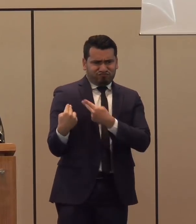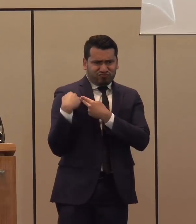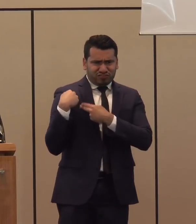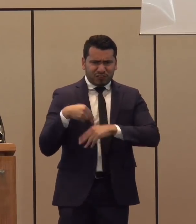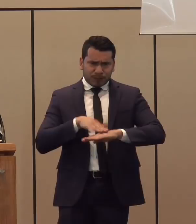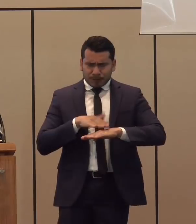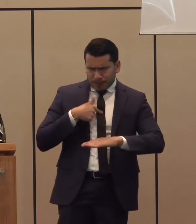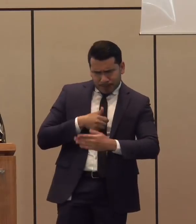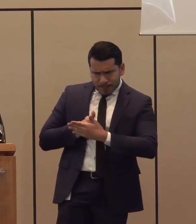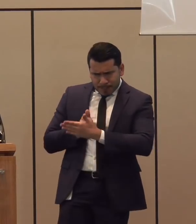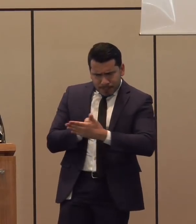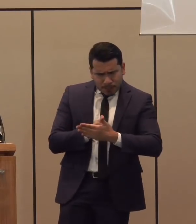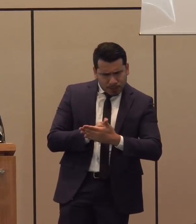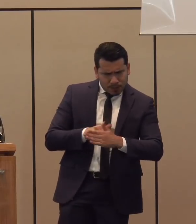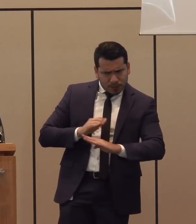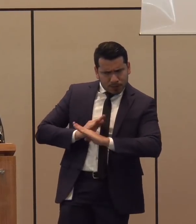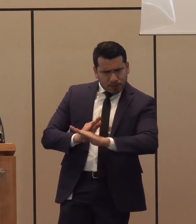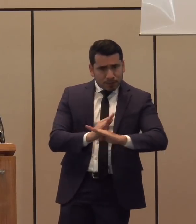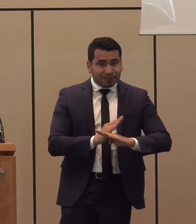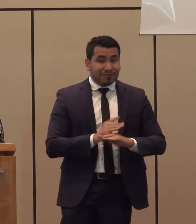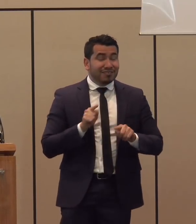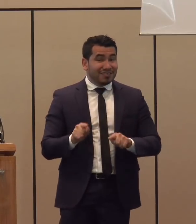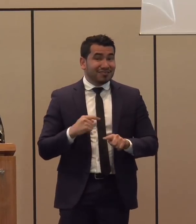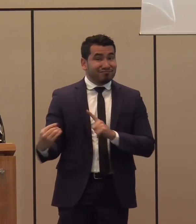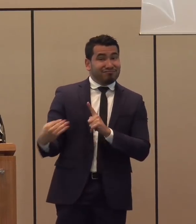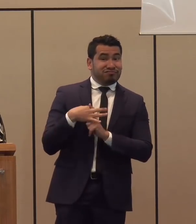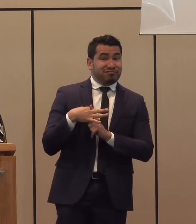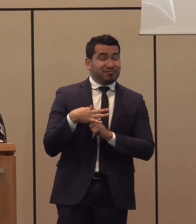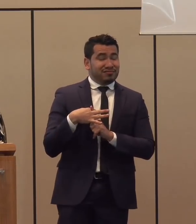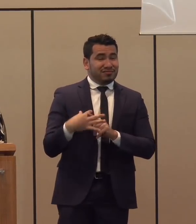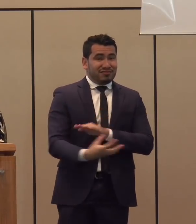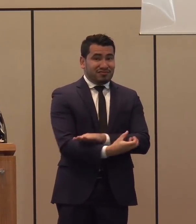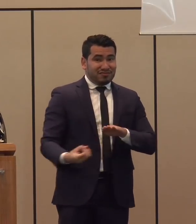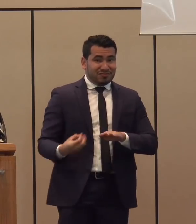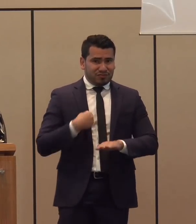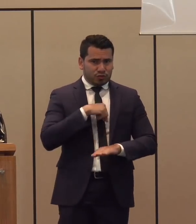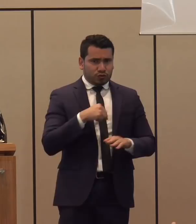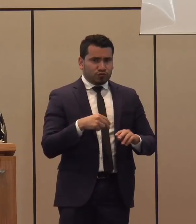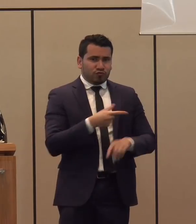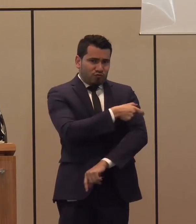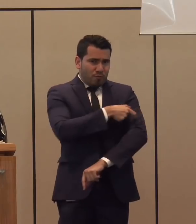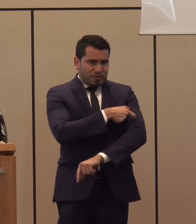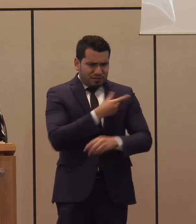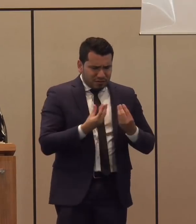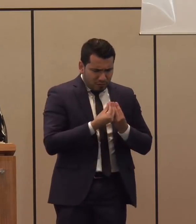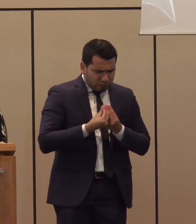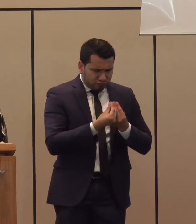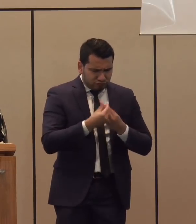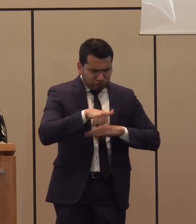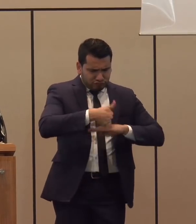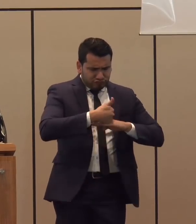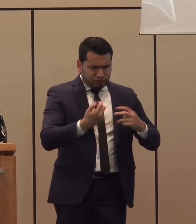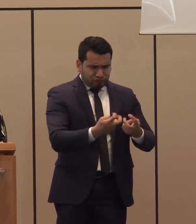cosas que más los afecta es ese contrabando hicimos un comité ejecutivo que nos reunimos todos los lunes en el